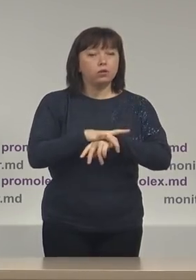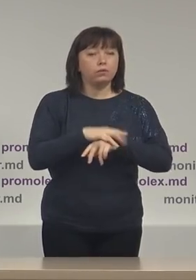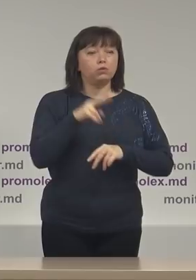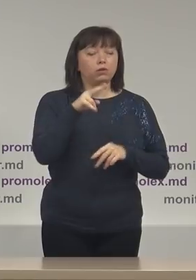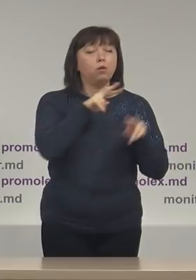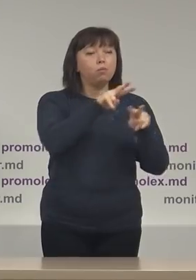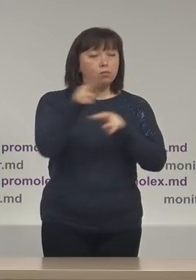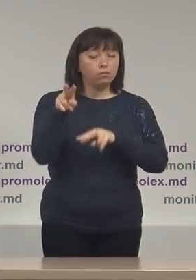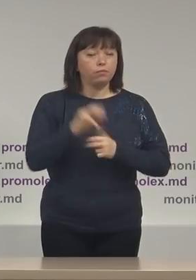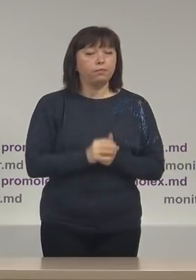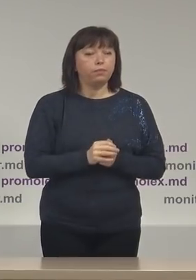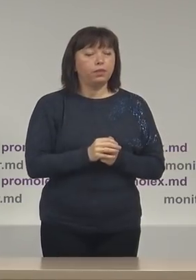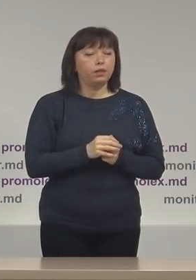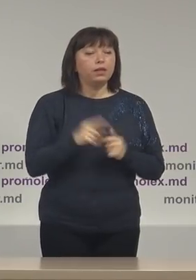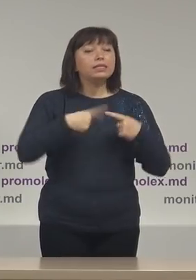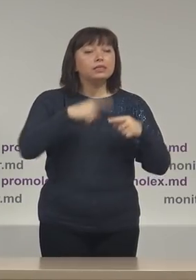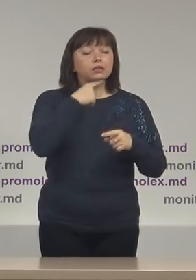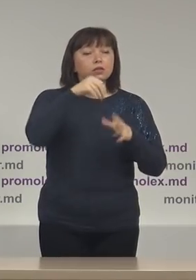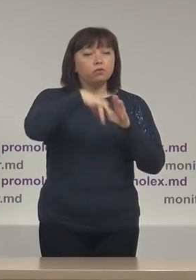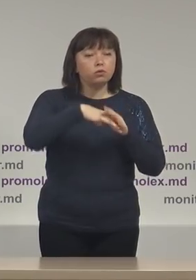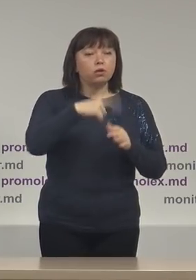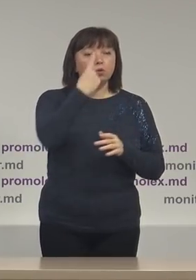Promolex în următoarele secții de votare,